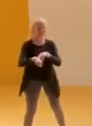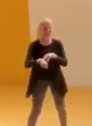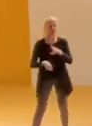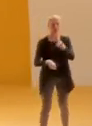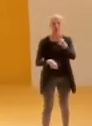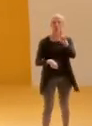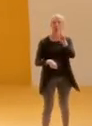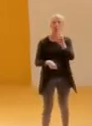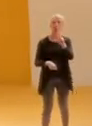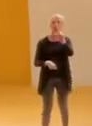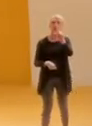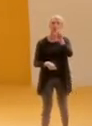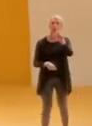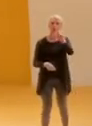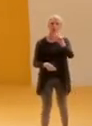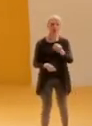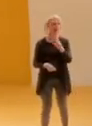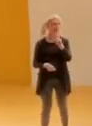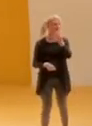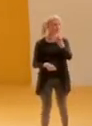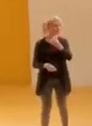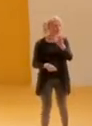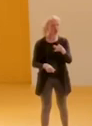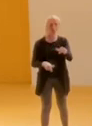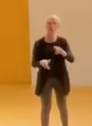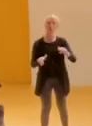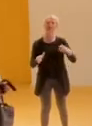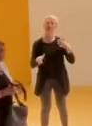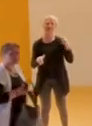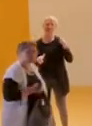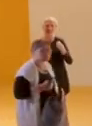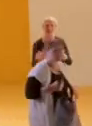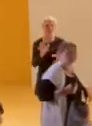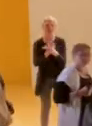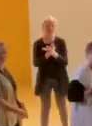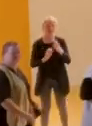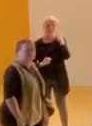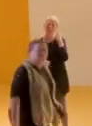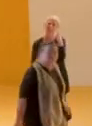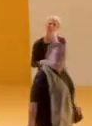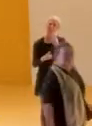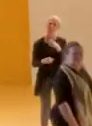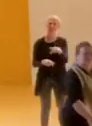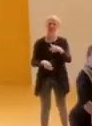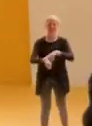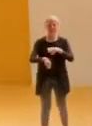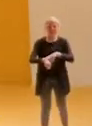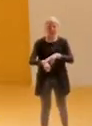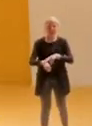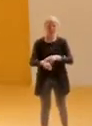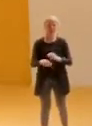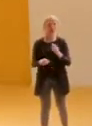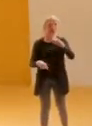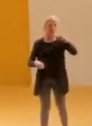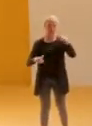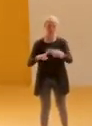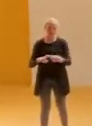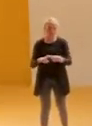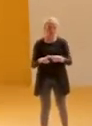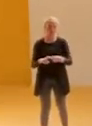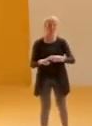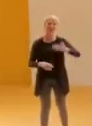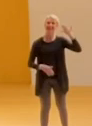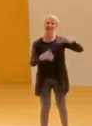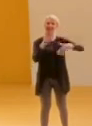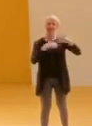rozkop w wieku 19 stwierdził że zegarki nie mogą być dobrym luksusowym bo kiedyś zegarki